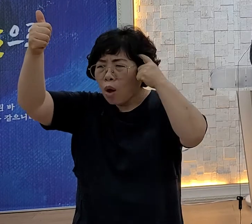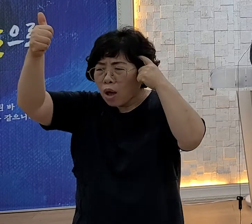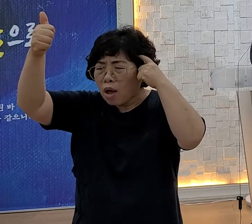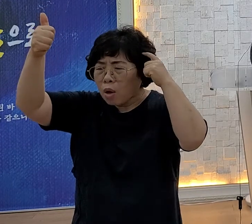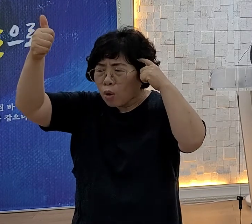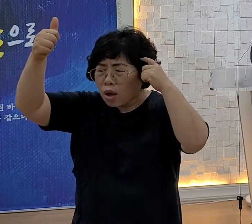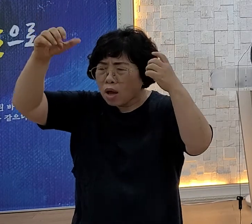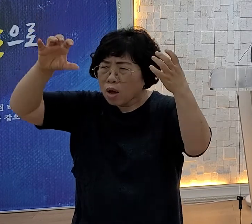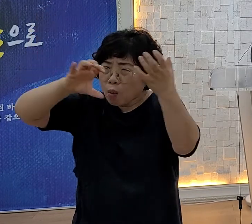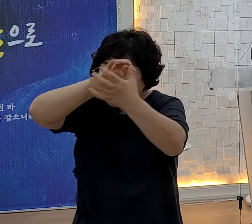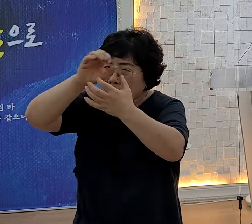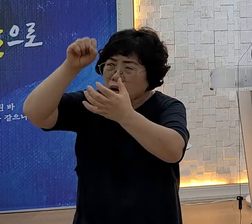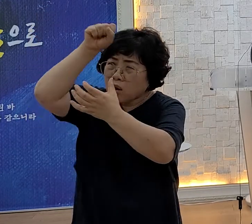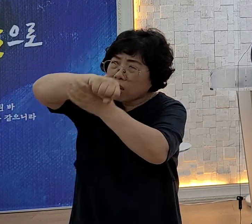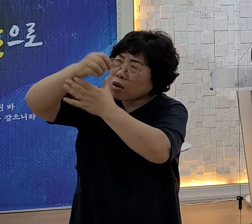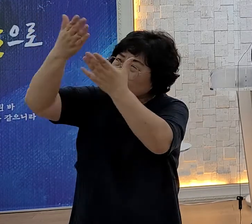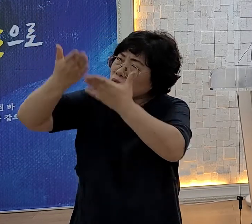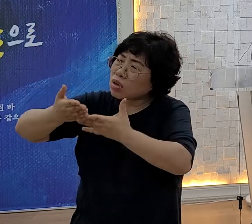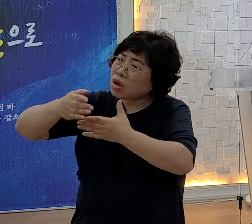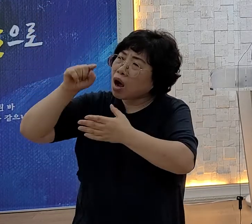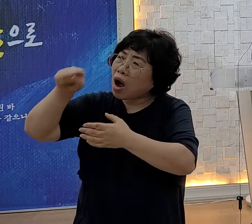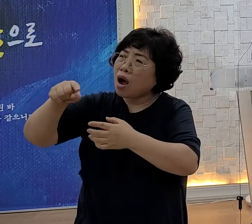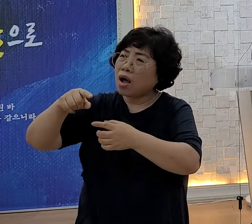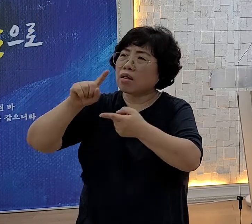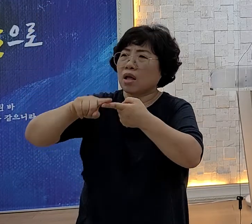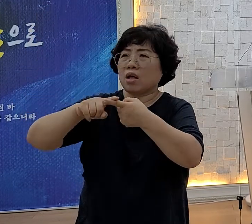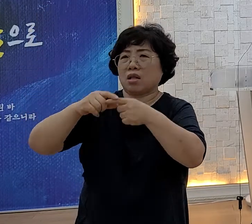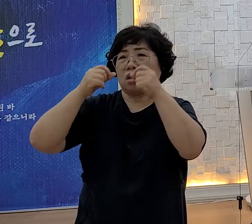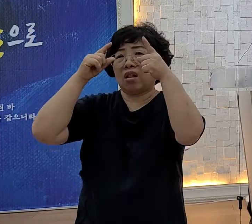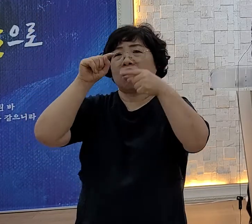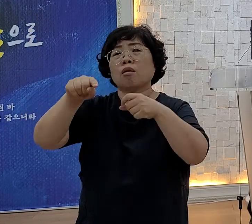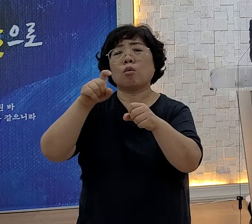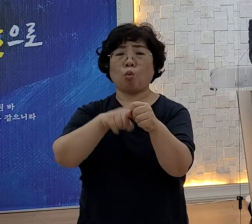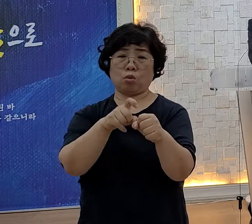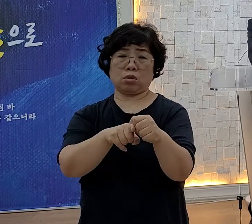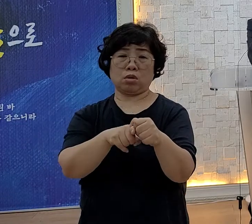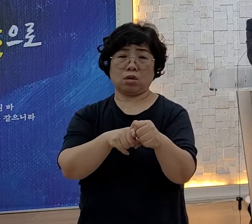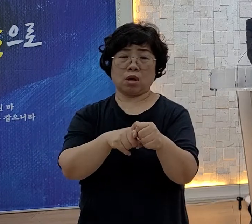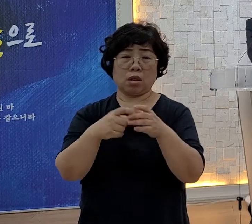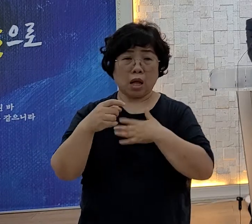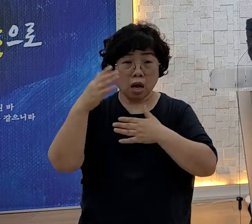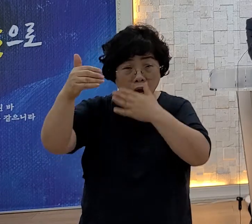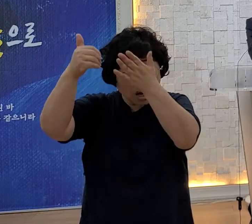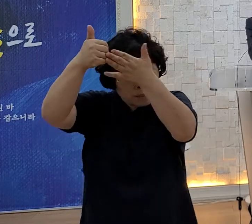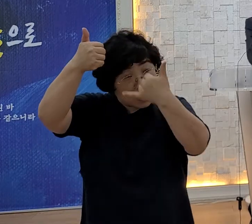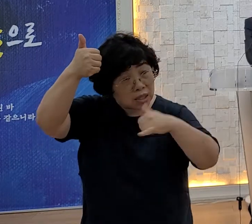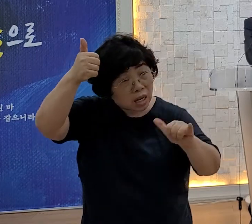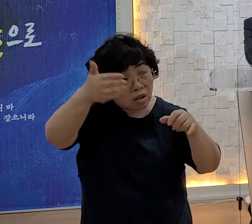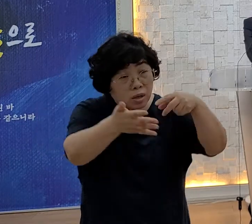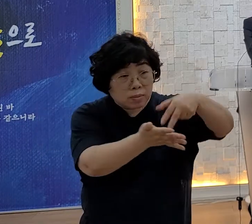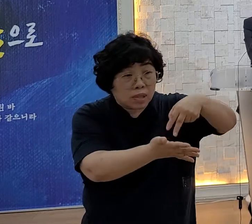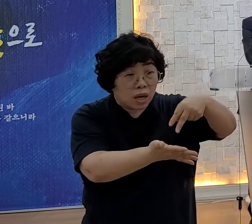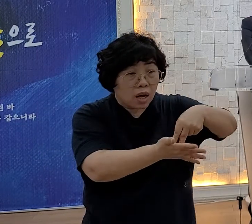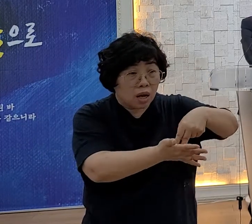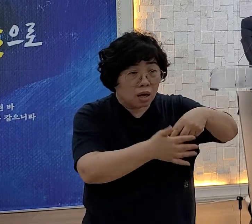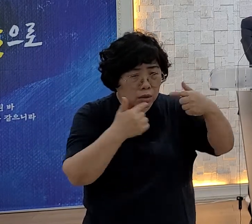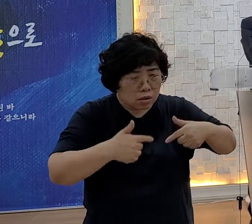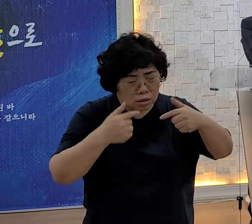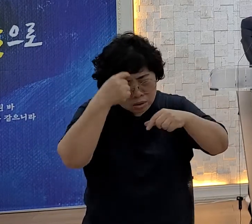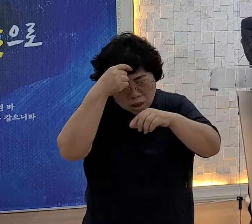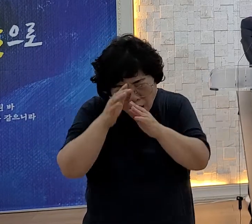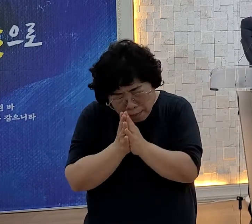이 환난을 허락하실까? 이게 목적이에요. 우리 하나님 자녀들이고 늘 예배 생활하고 기도